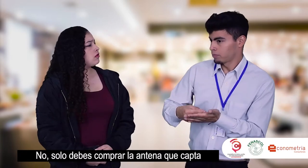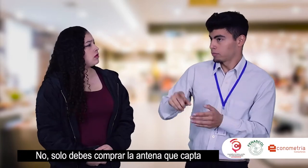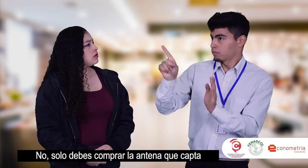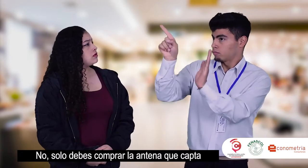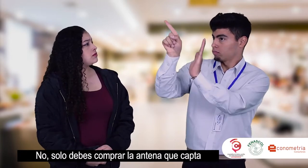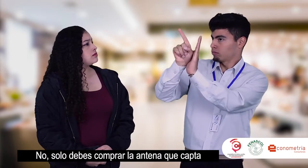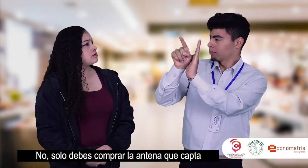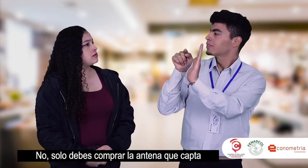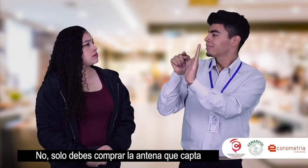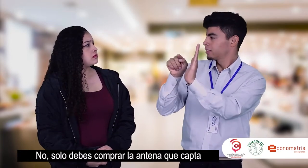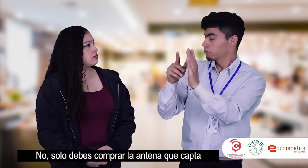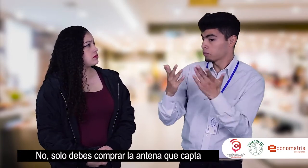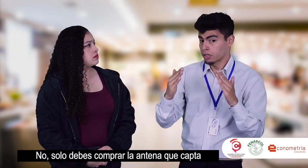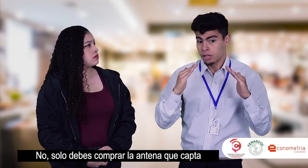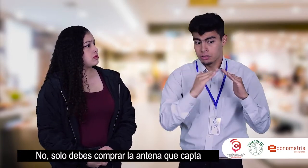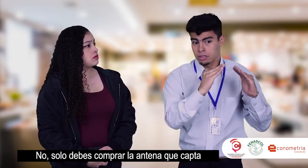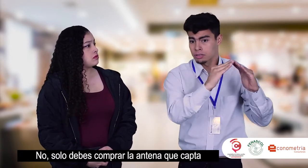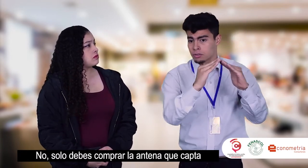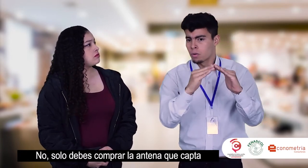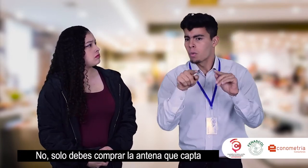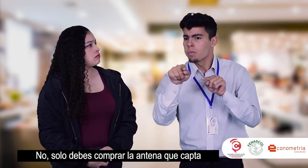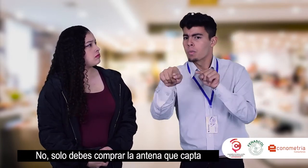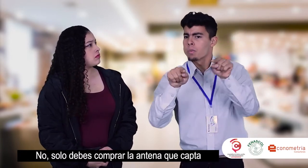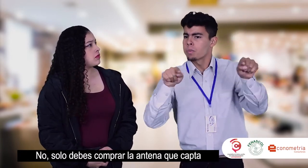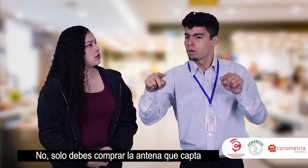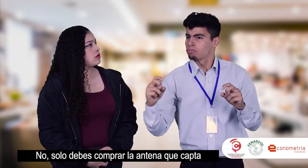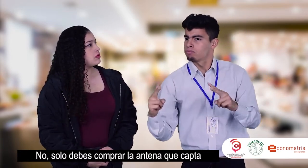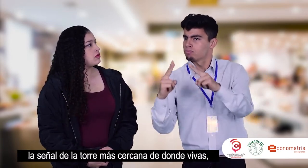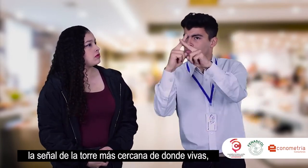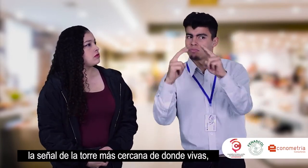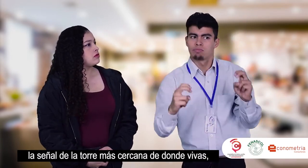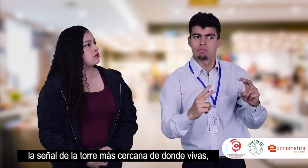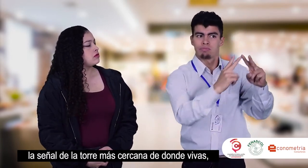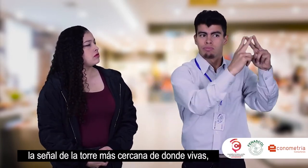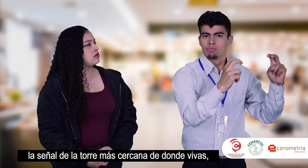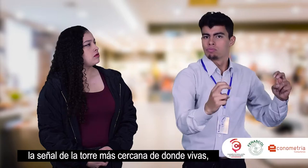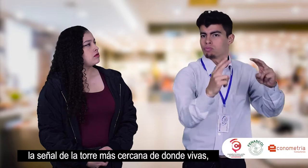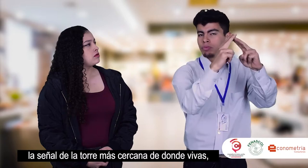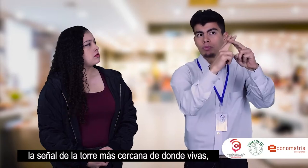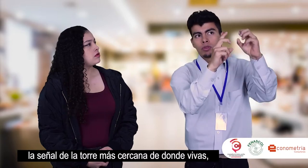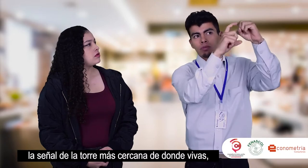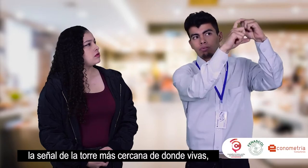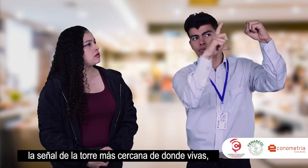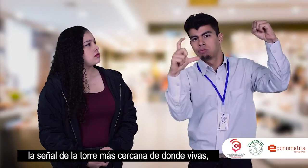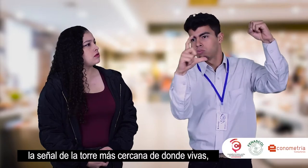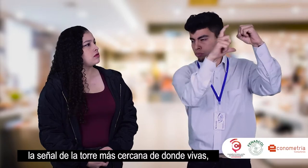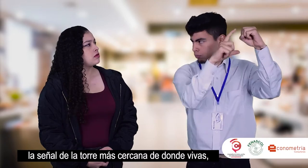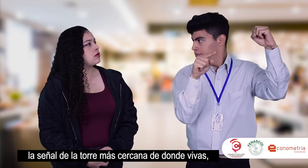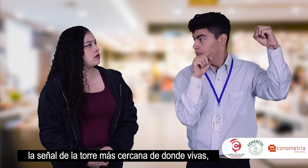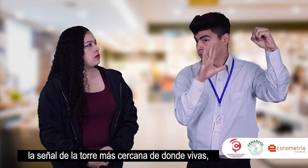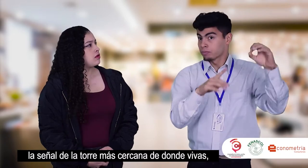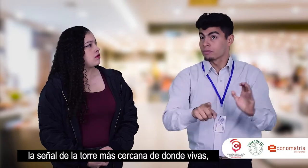No. Solo debes comprar la antena que capta la señal de la torre más cercana de donde vivas.